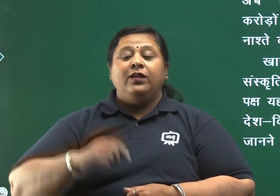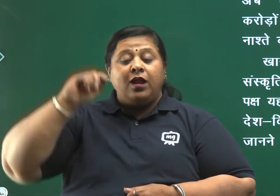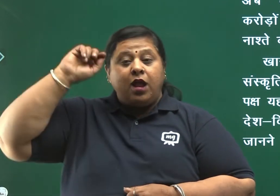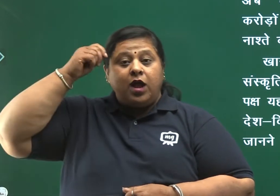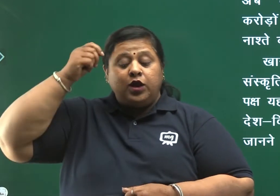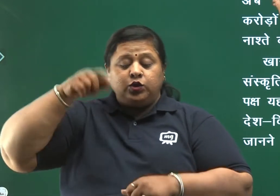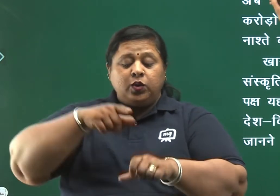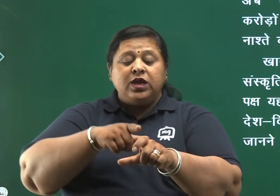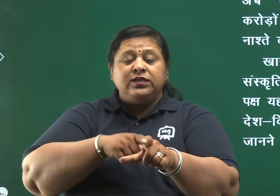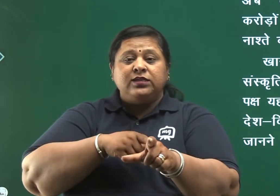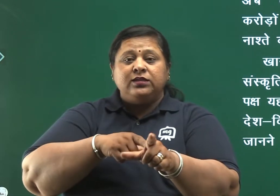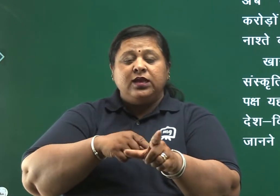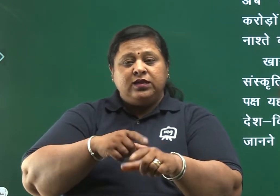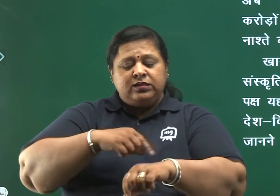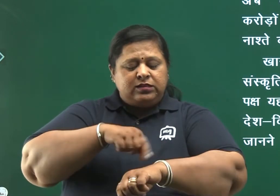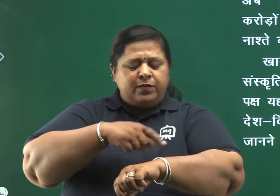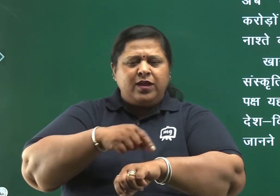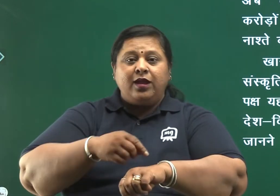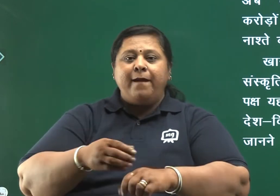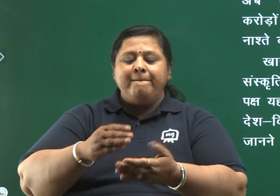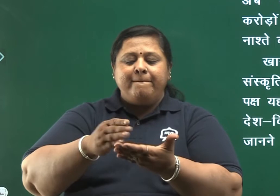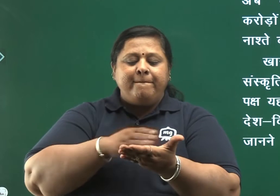अंग्रेजों के समय के ब्रेड,